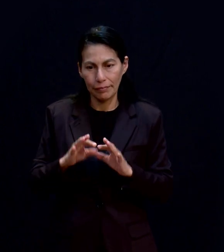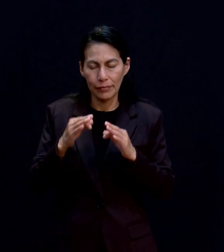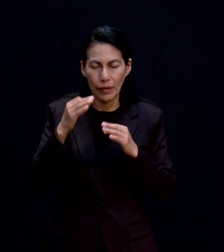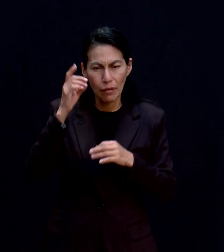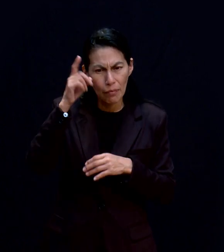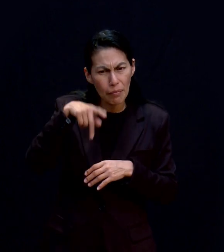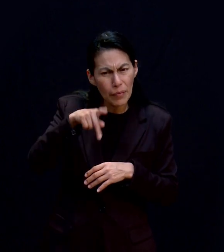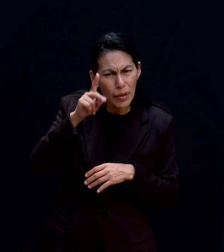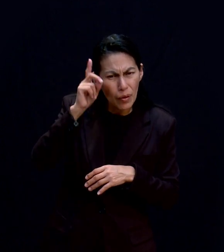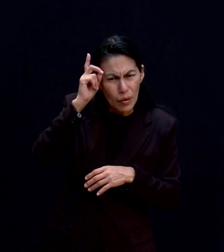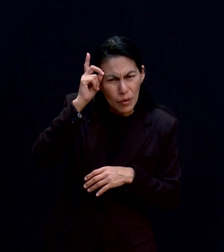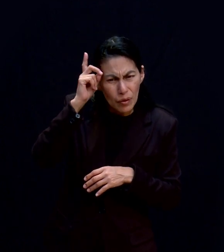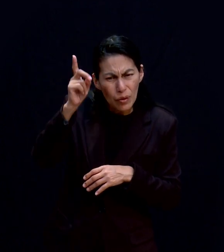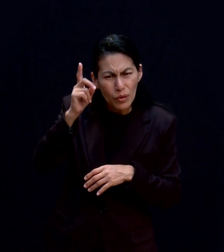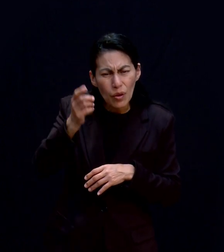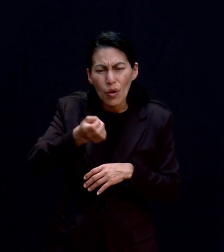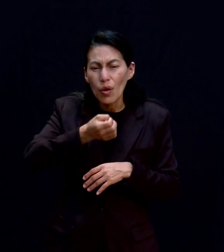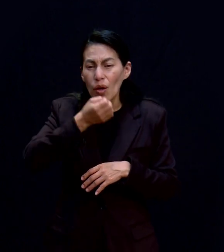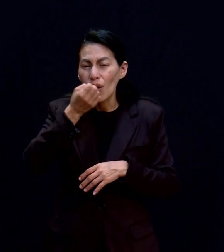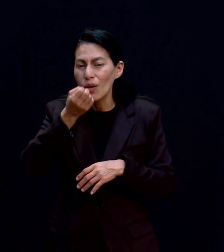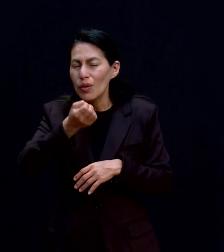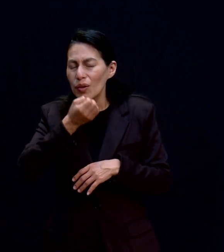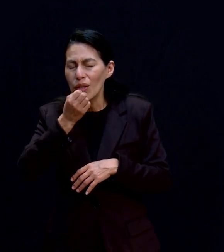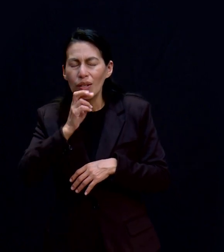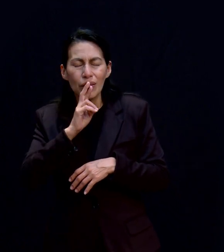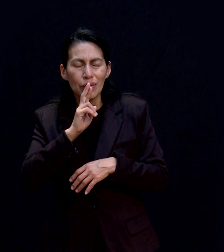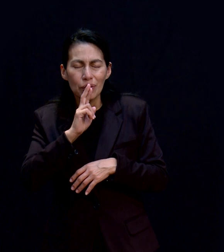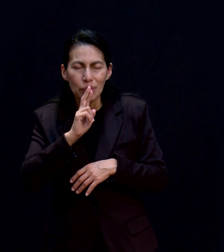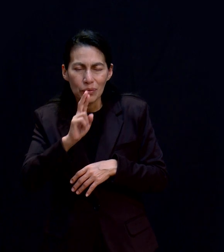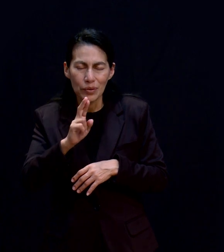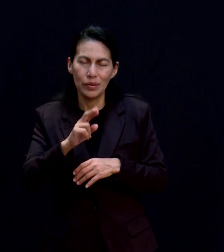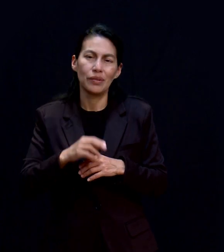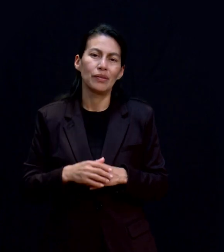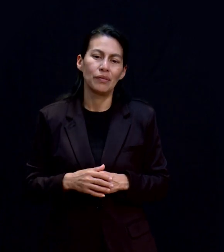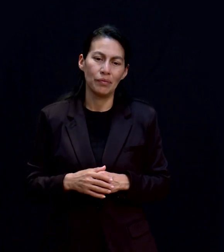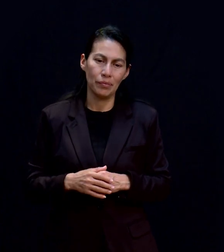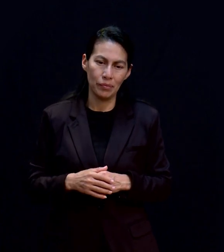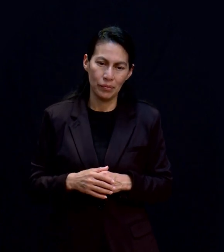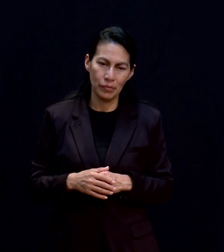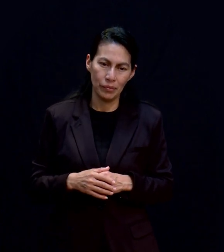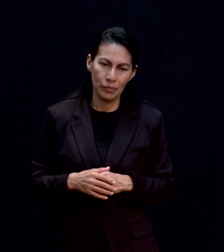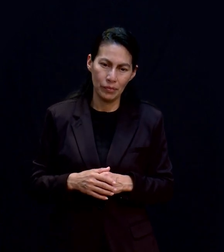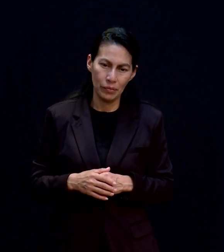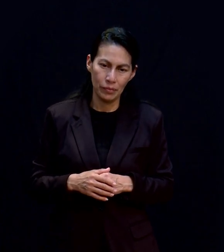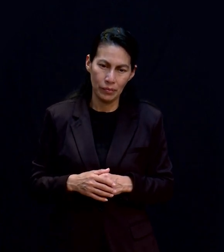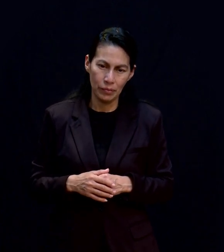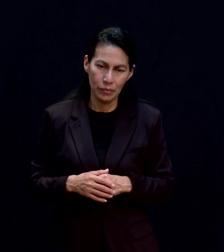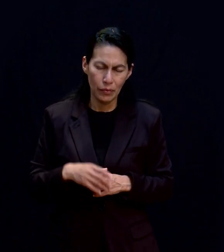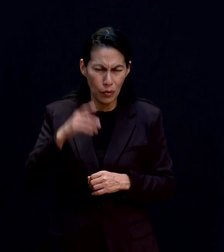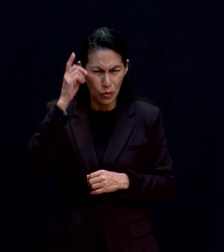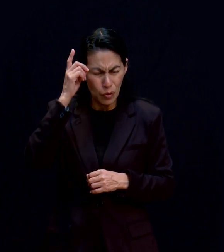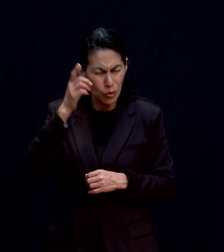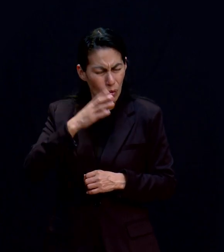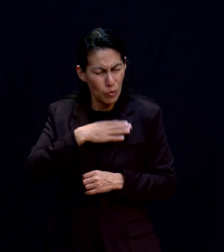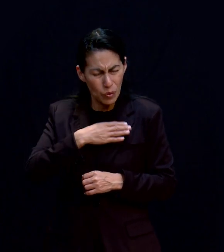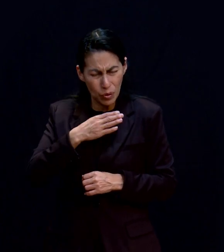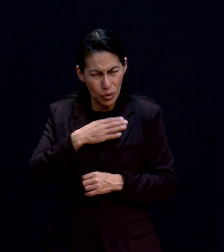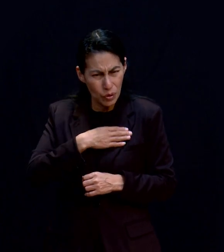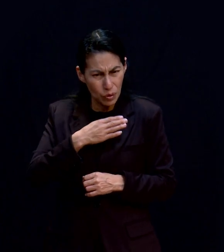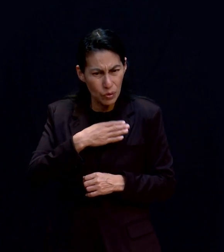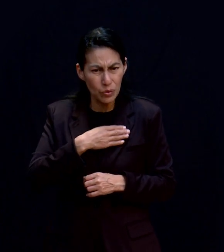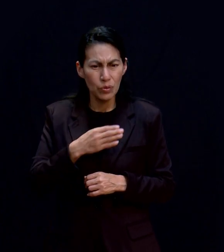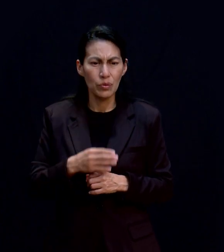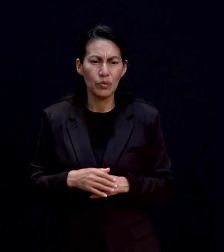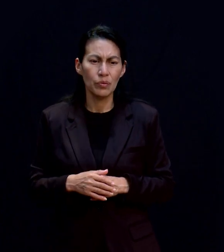dios contesta y contesta las oraciones con mayor bueno